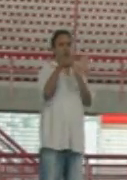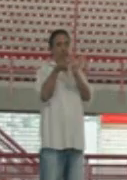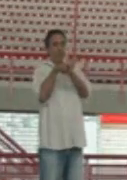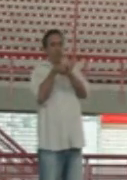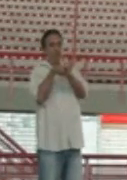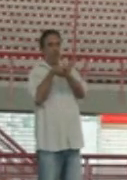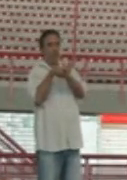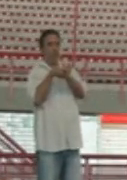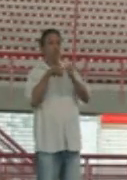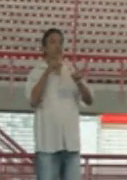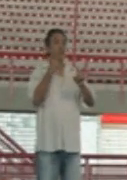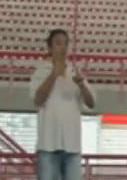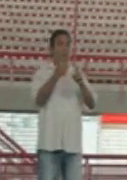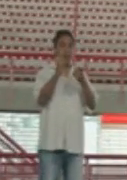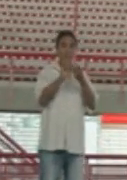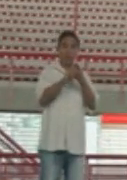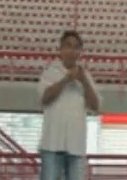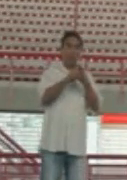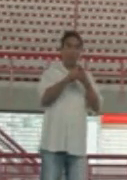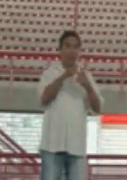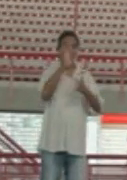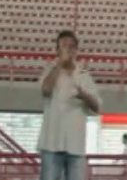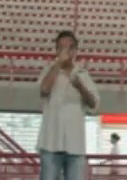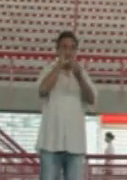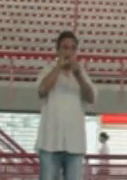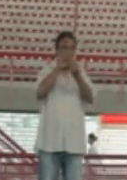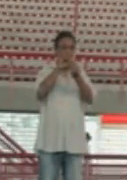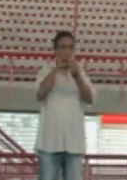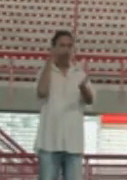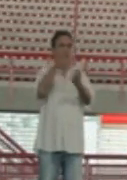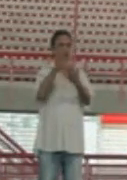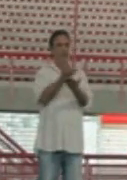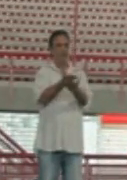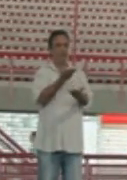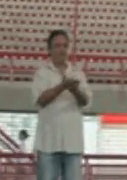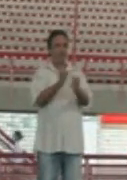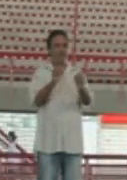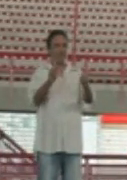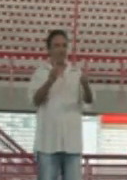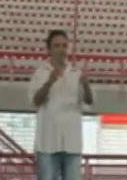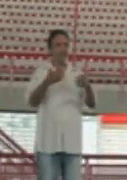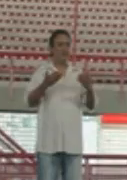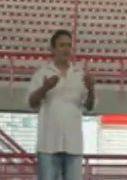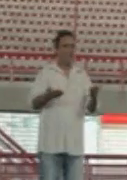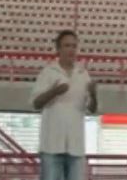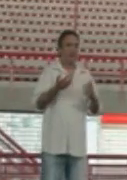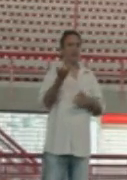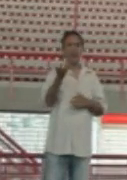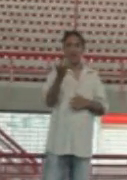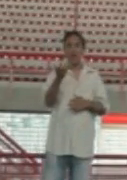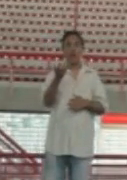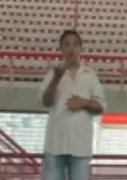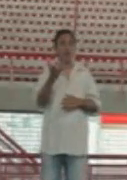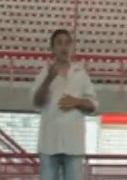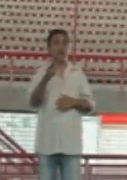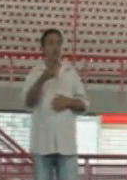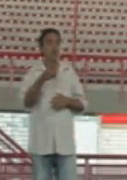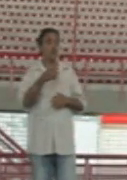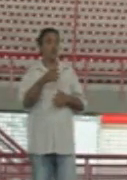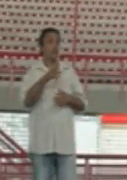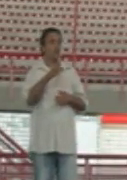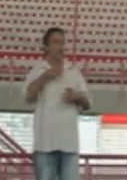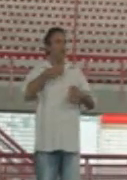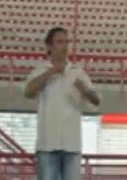e vamos chegar a algumas conclusões no final desta aula, ok? Então, eu quero que a gente aqui faça